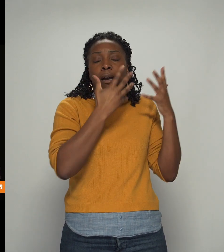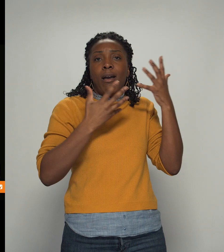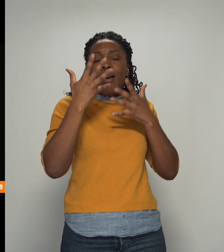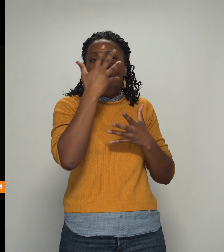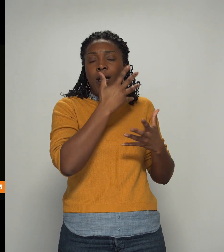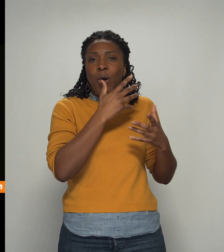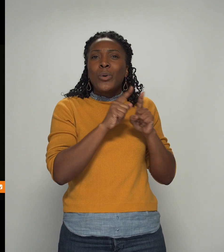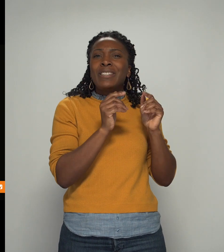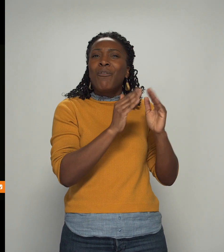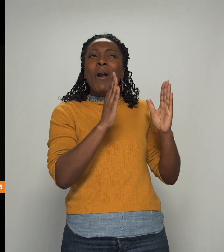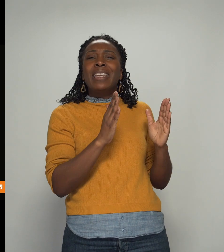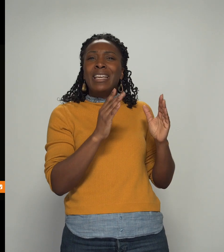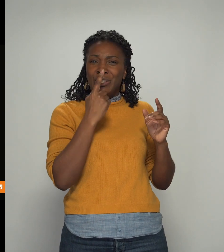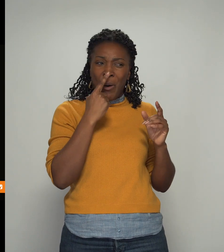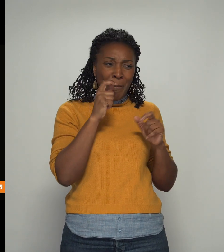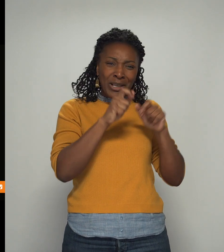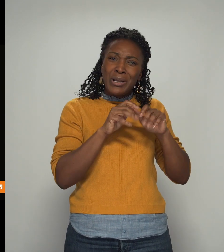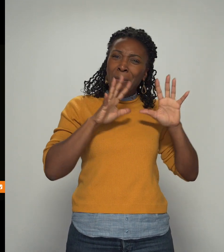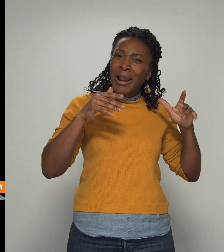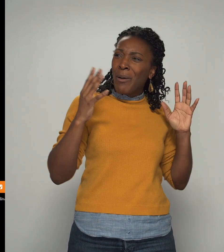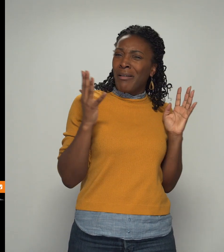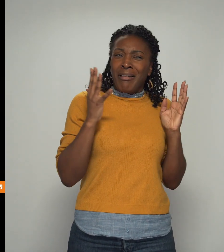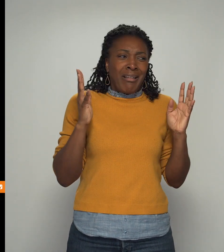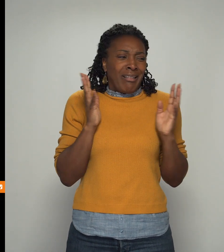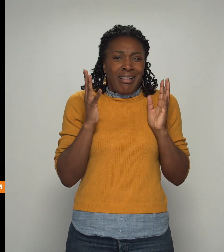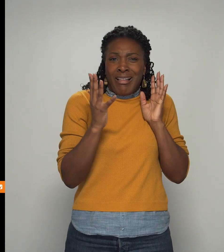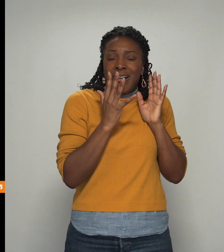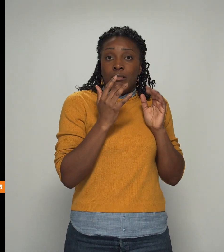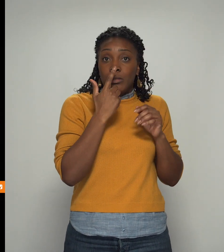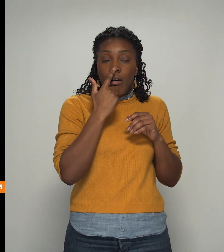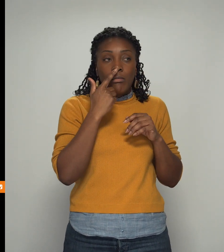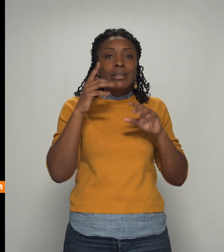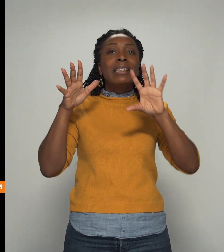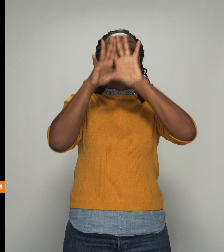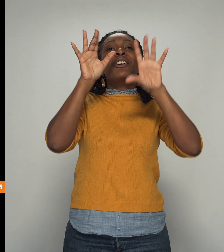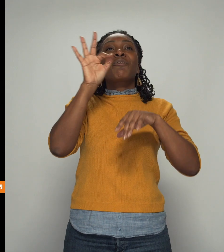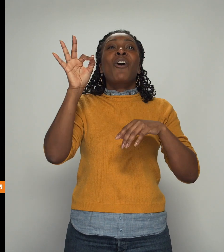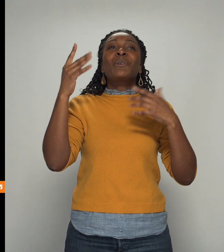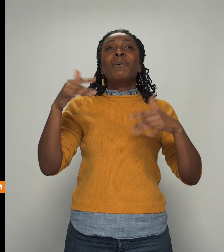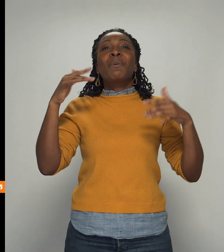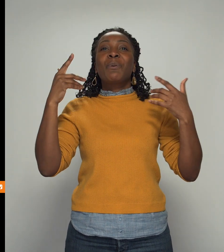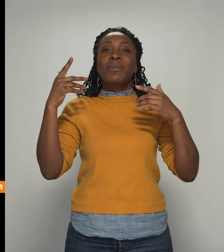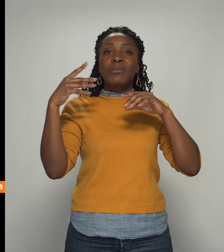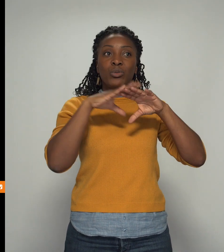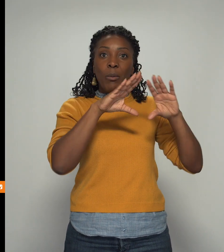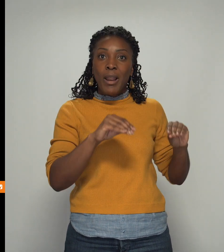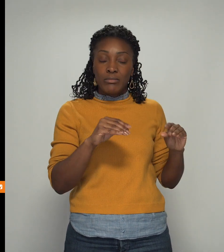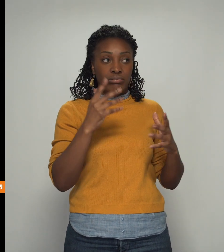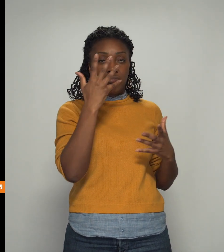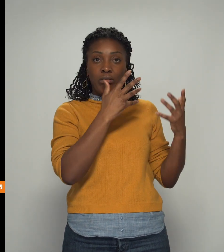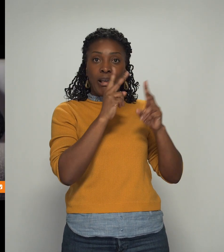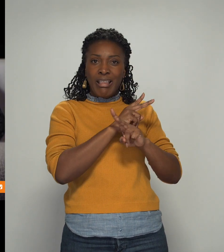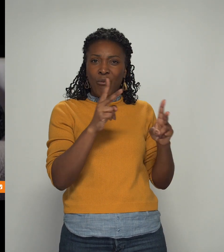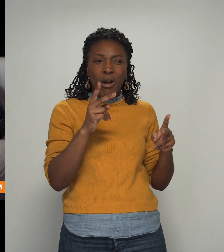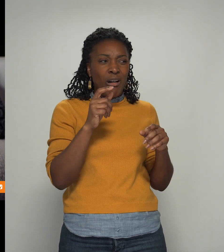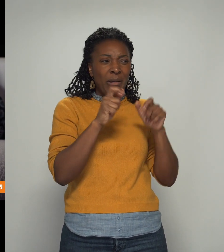dans un foyer, à la fois c'est bizarre parce que c'est tellement loin de l'image qu'on s'imaginait de la France. On arrive dans des foyers où on est entassé avec des gens de l'Est les